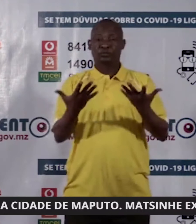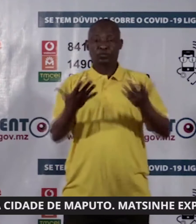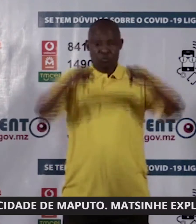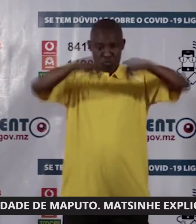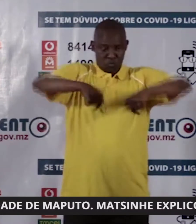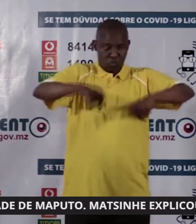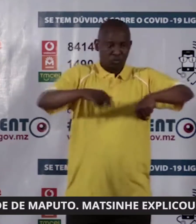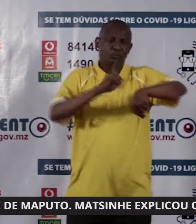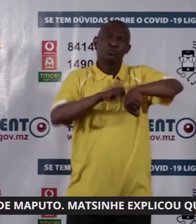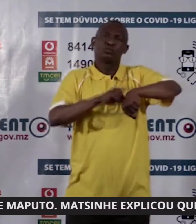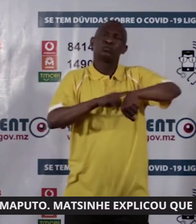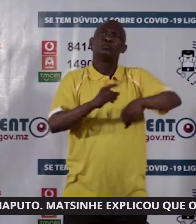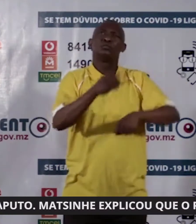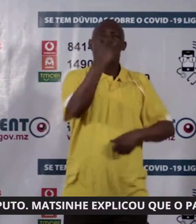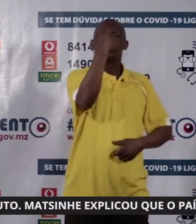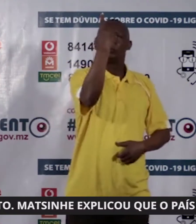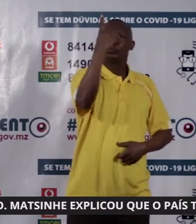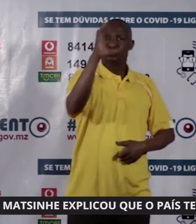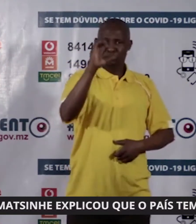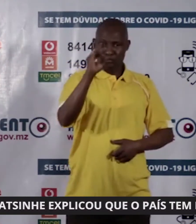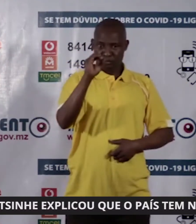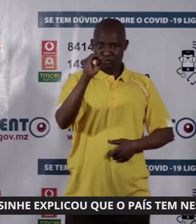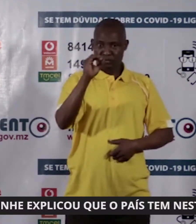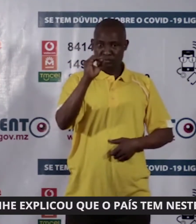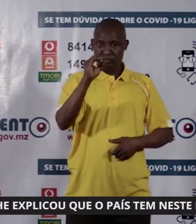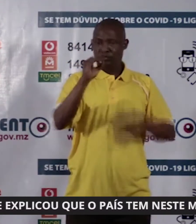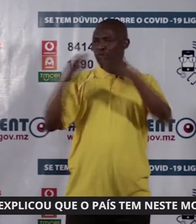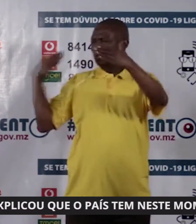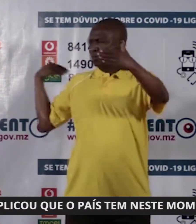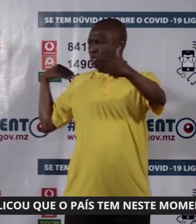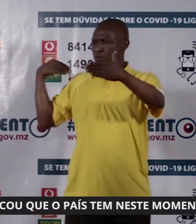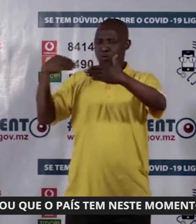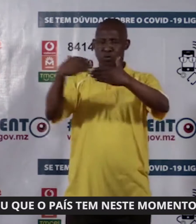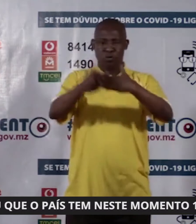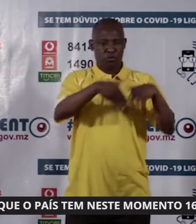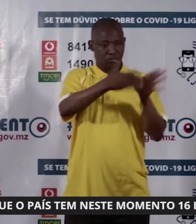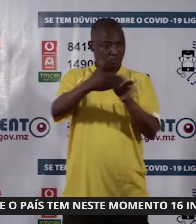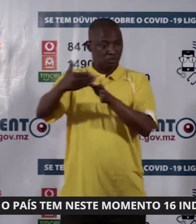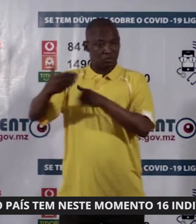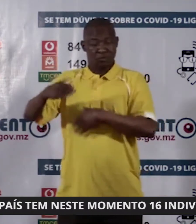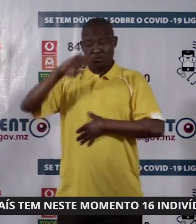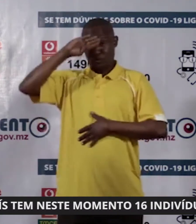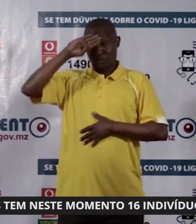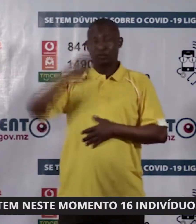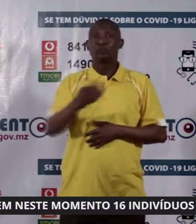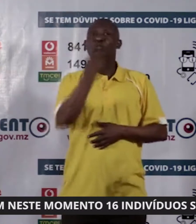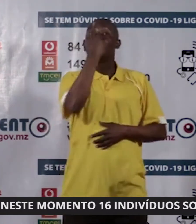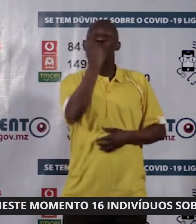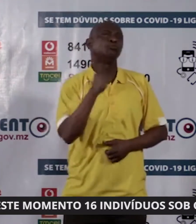de 2020, havia um registro de um cumulativo de